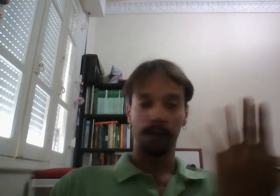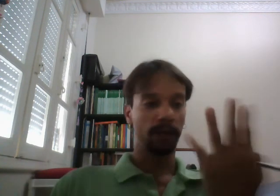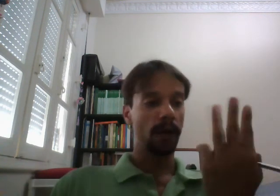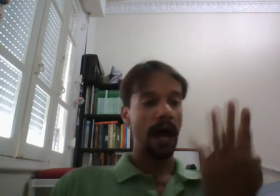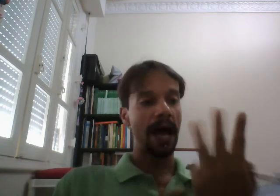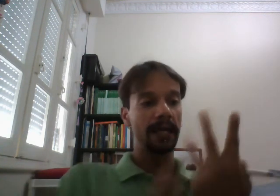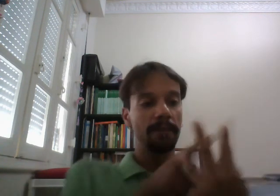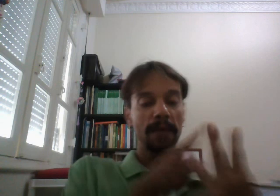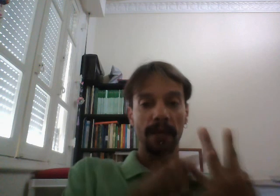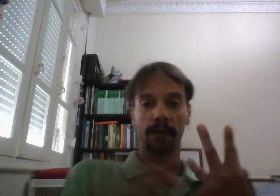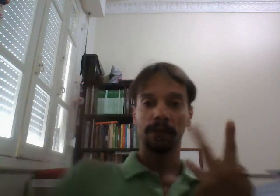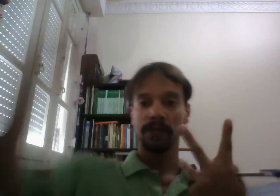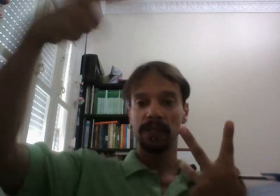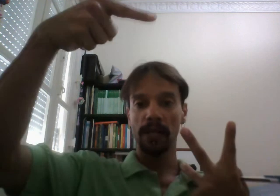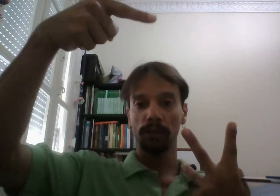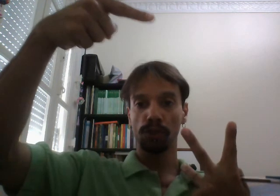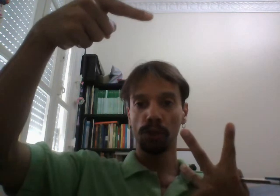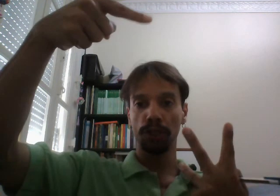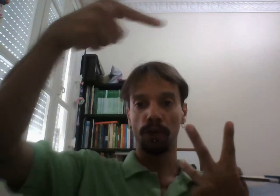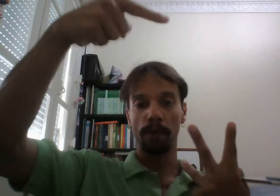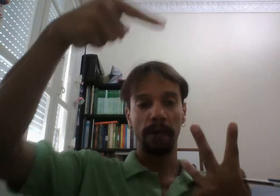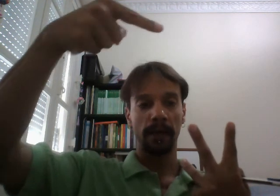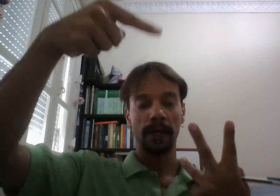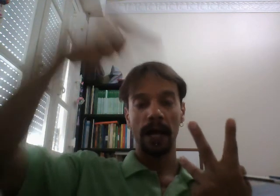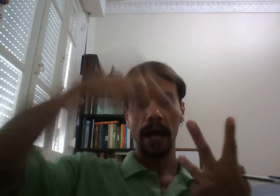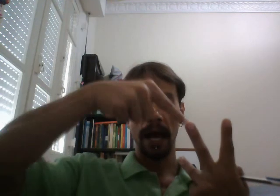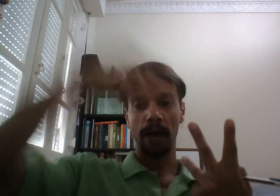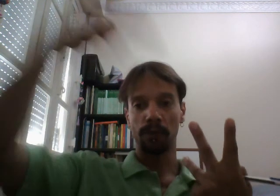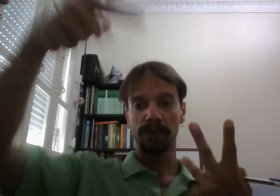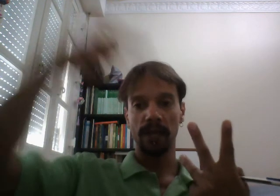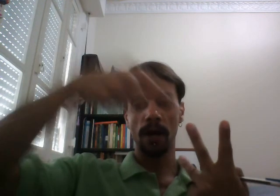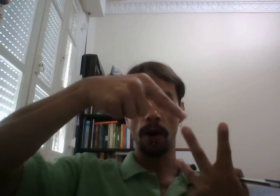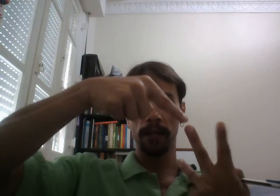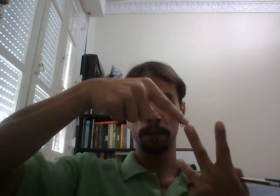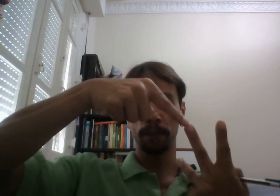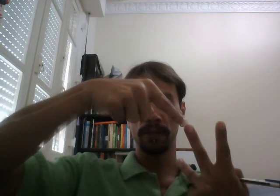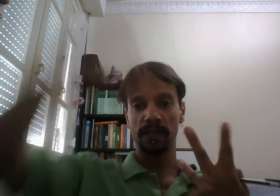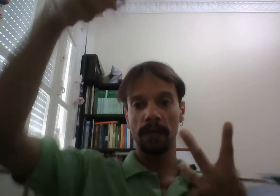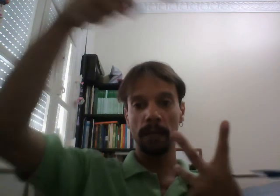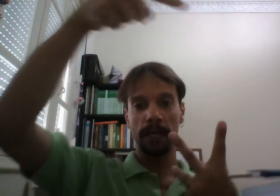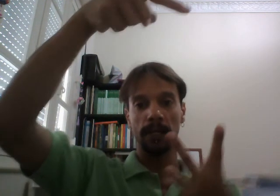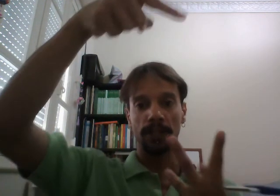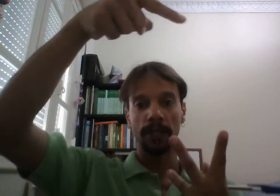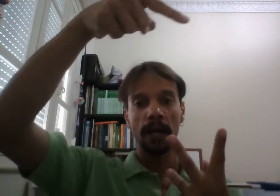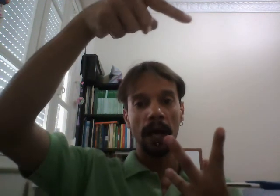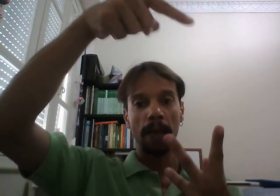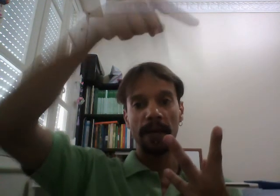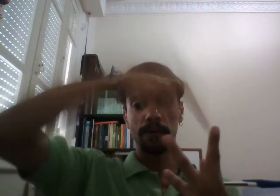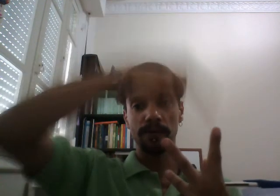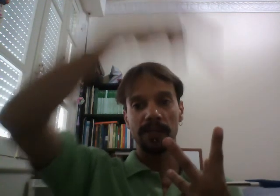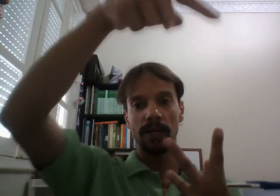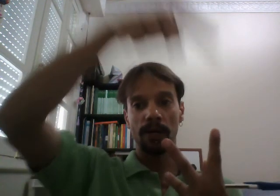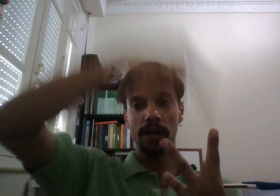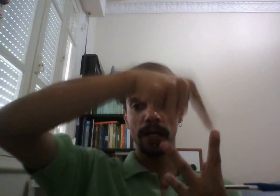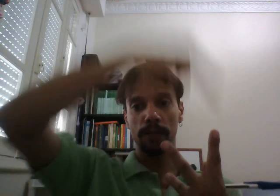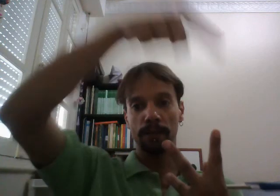eu tenho A e B. C surgiu. Opa, A com C rola de produzir semente. B com C rola de